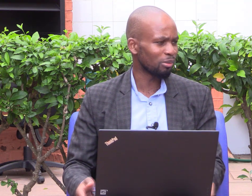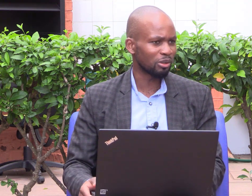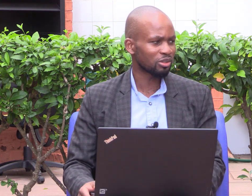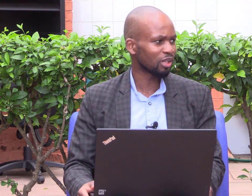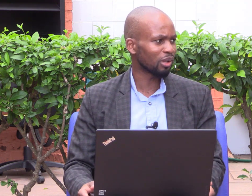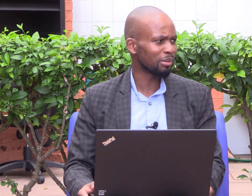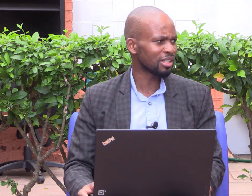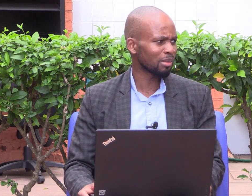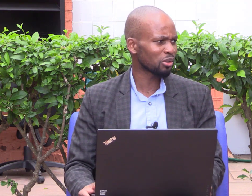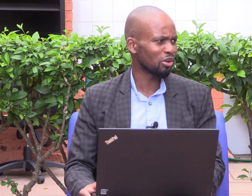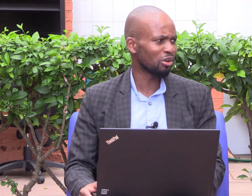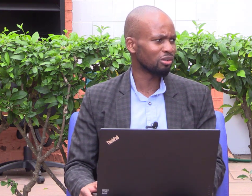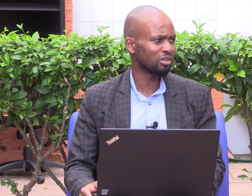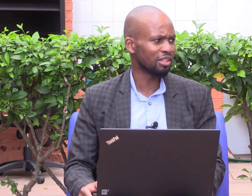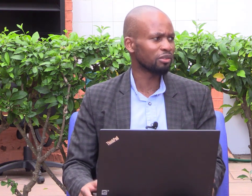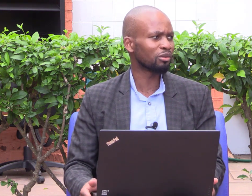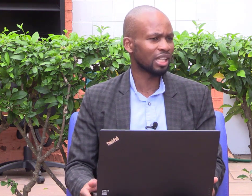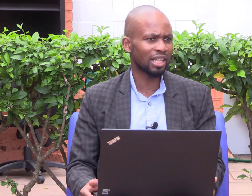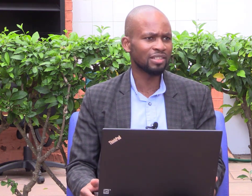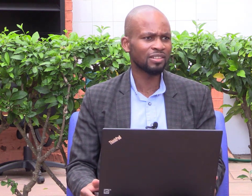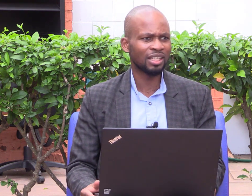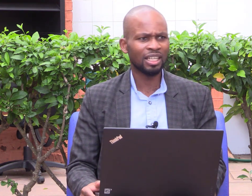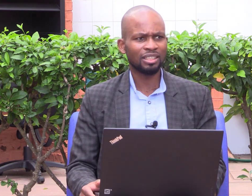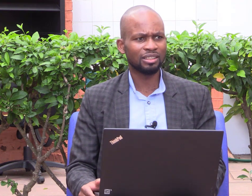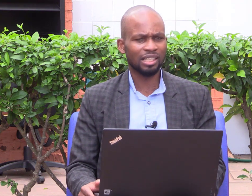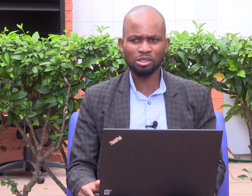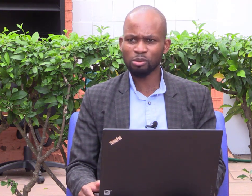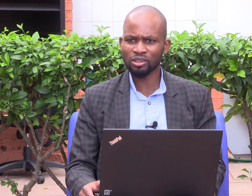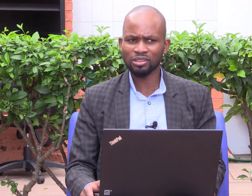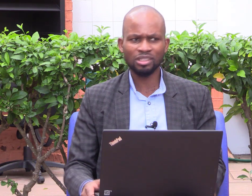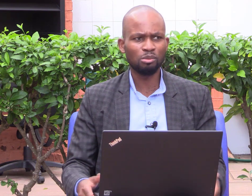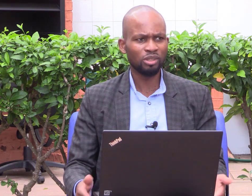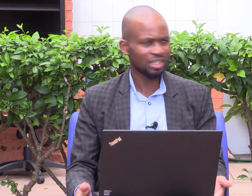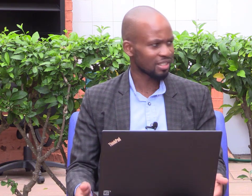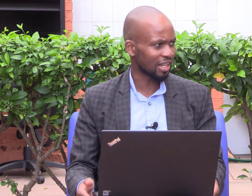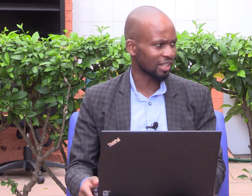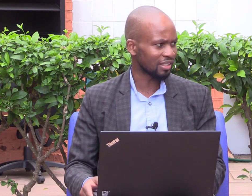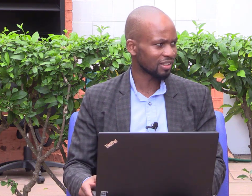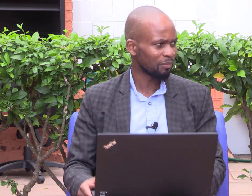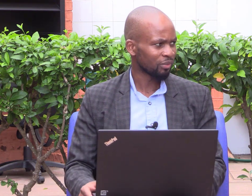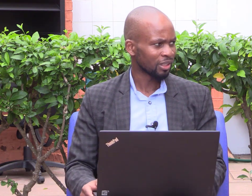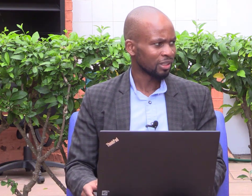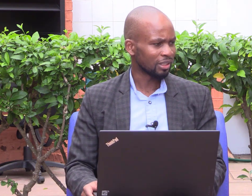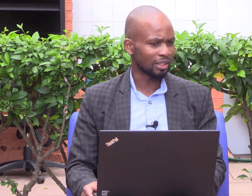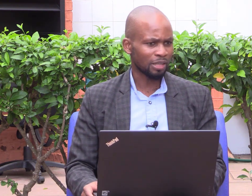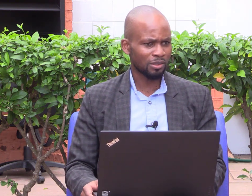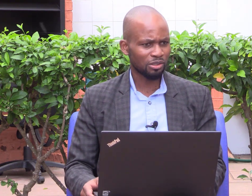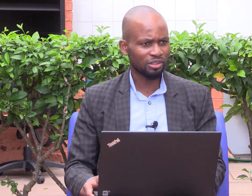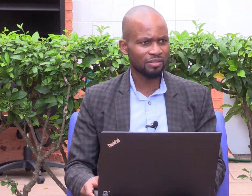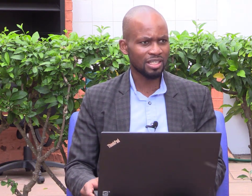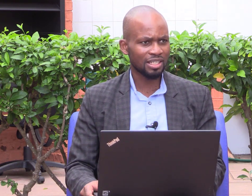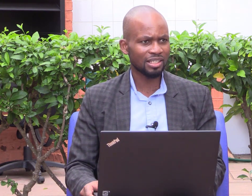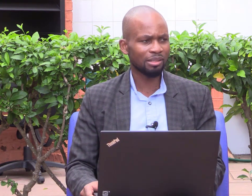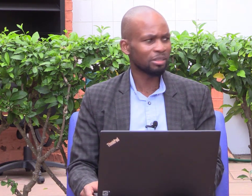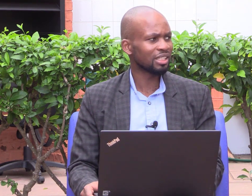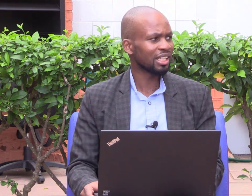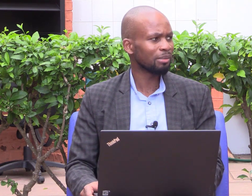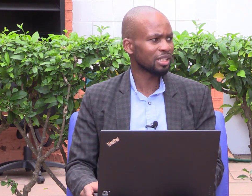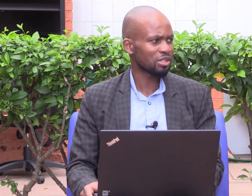públicos. Atualmente estamos com dificuldades de transportes em muitas cidades. E as pessoas com deficiência também têm